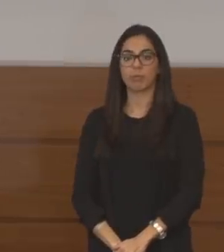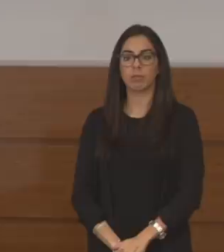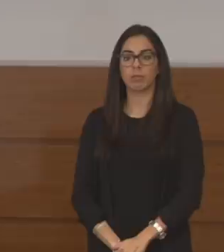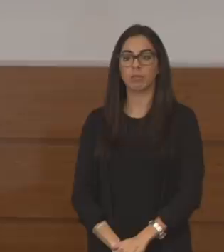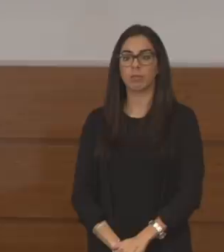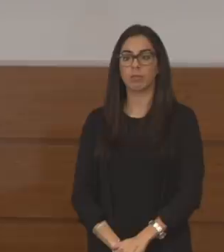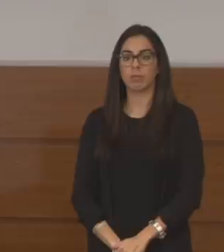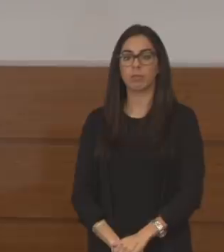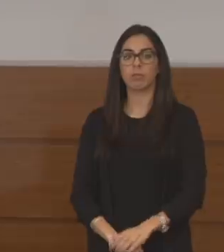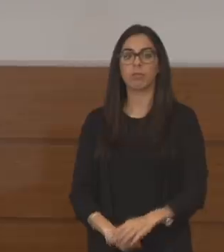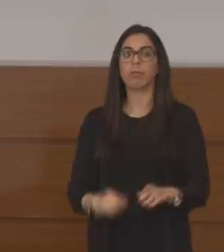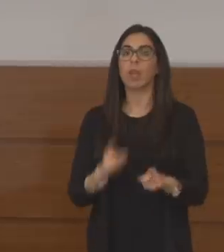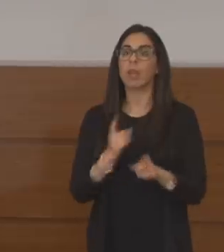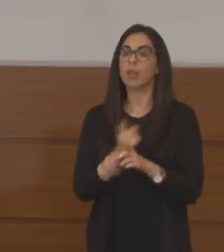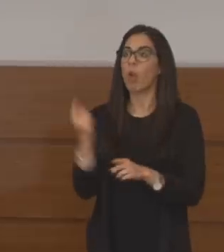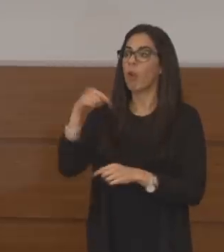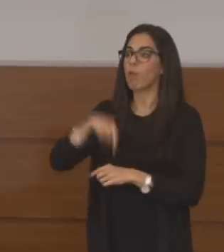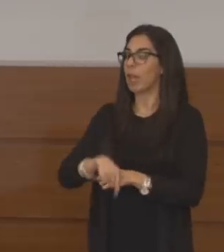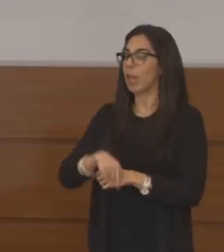dove